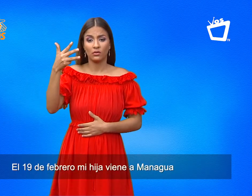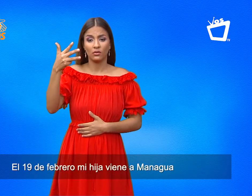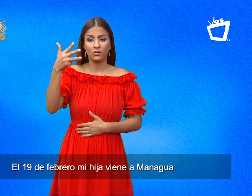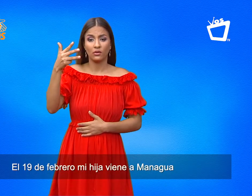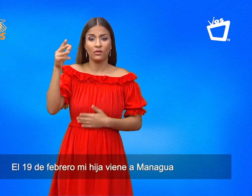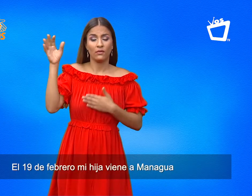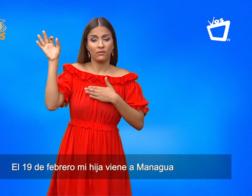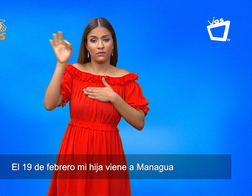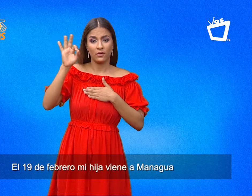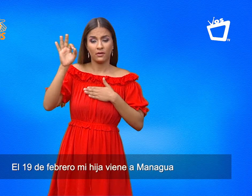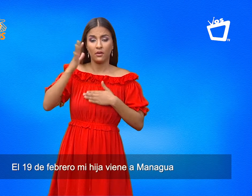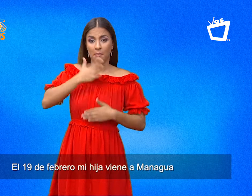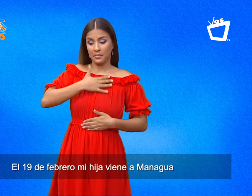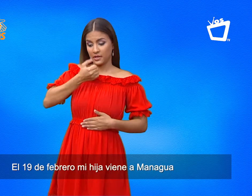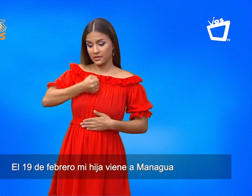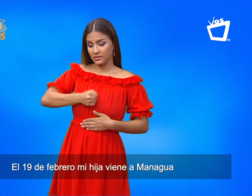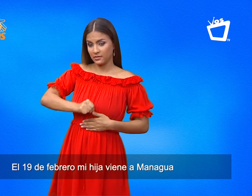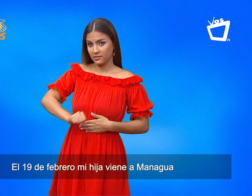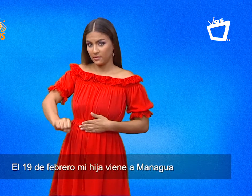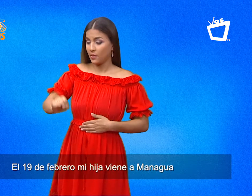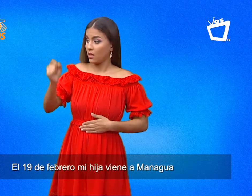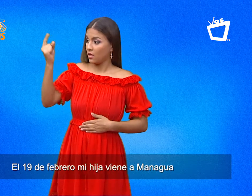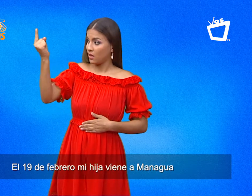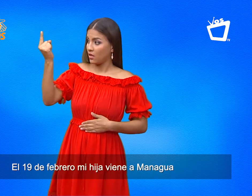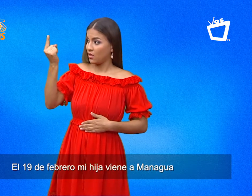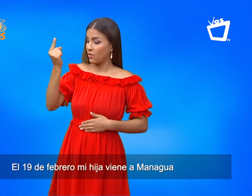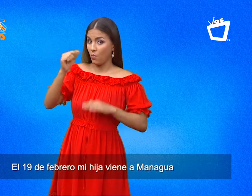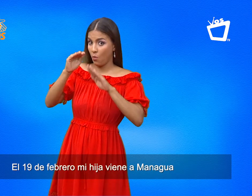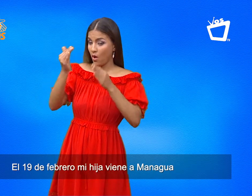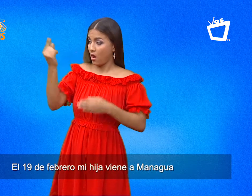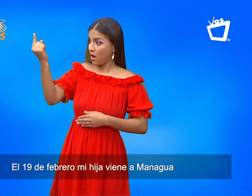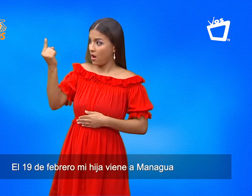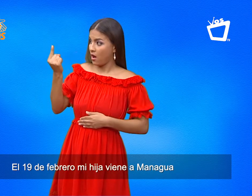el 19 de febrero mi hija viene a managua